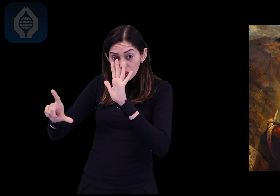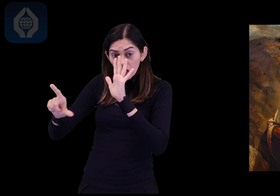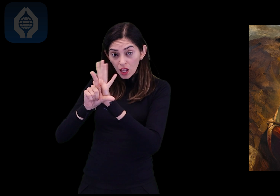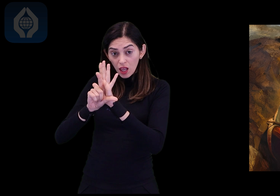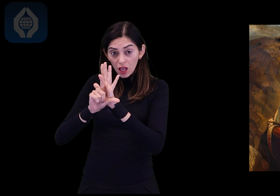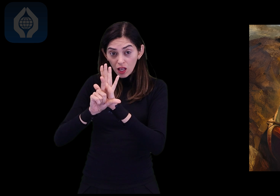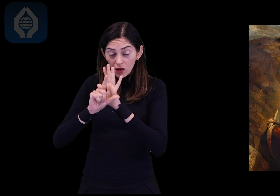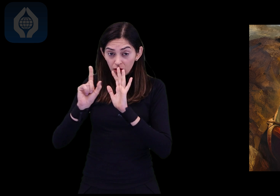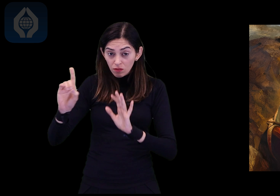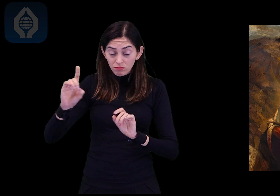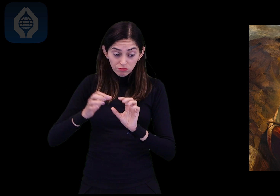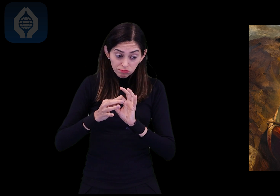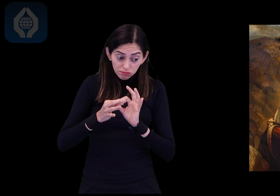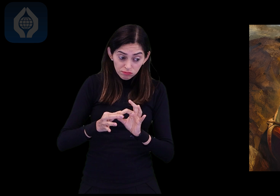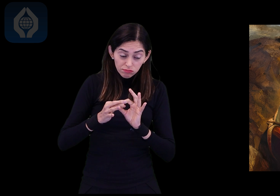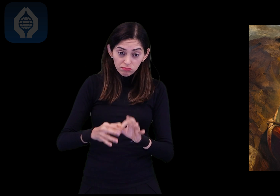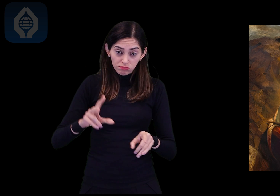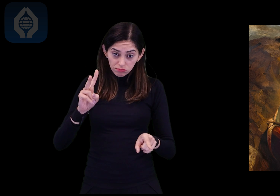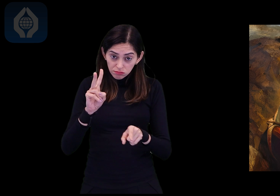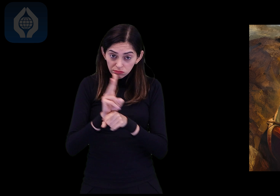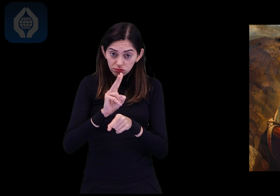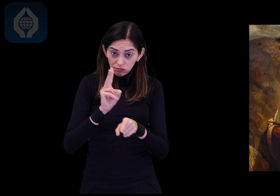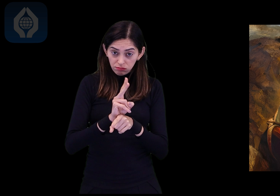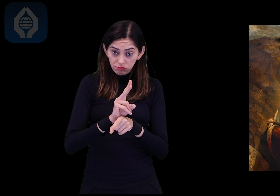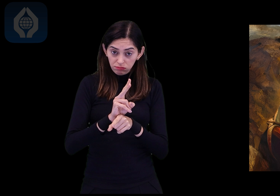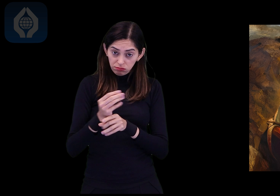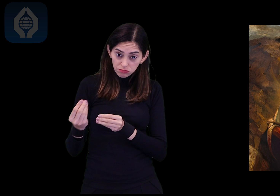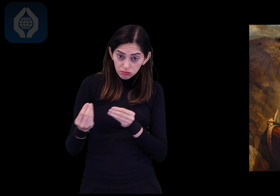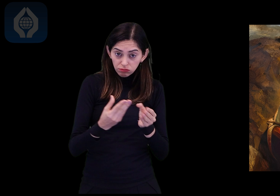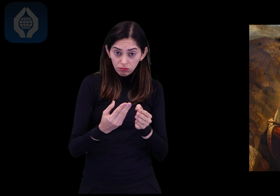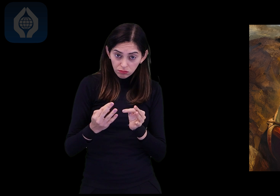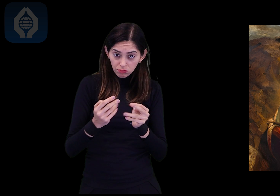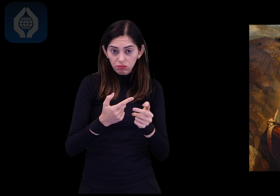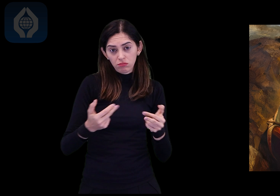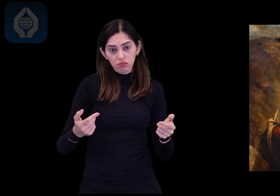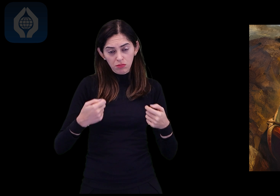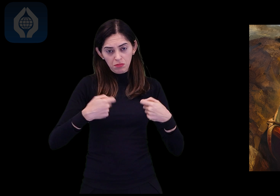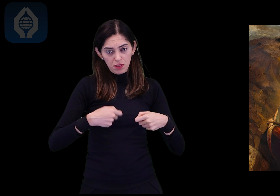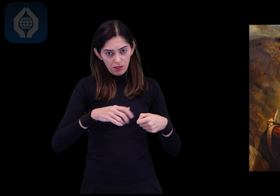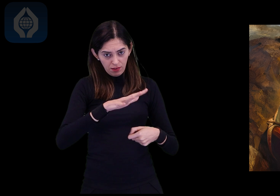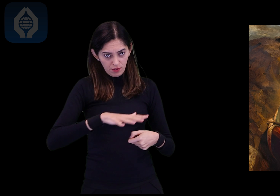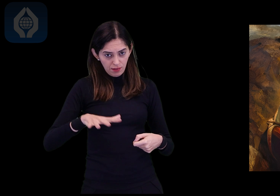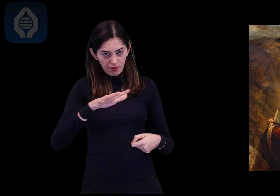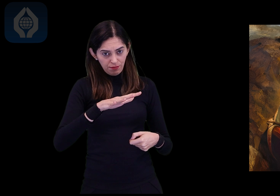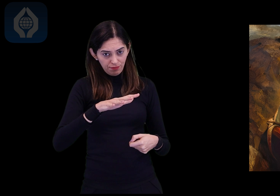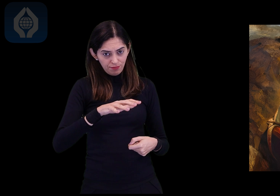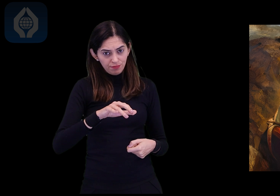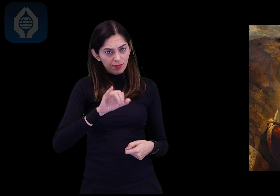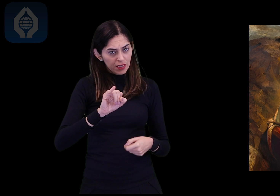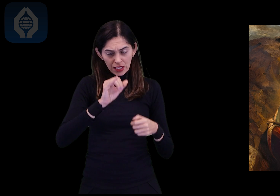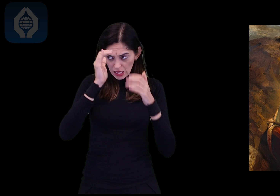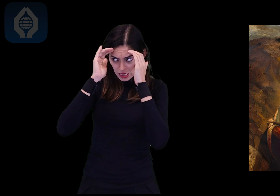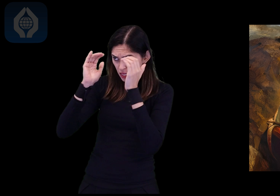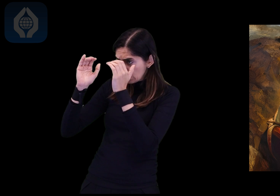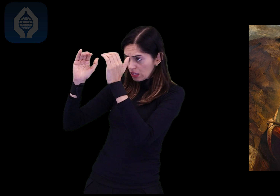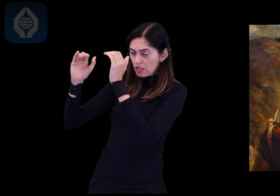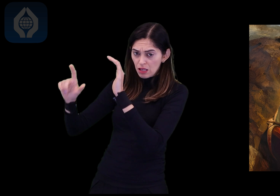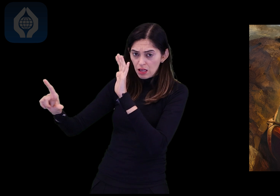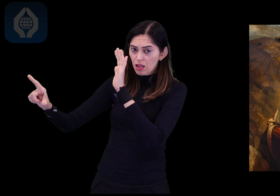eles, protegendo-os e lhes dando tudo o que precisassem. Mas se eles desobedecessem às suas leis, o